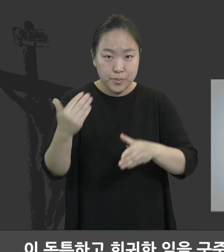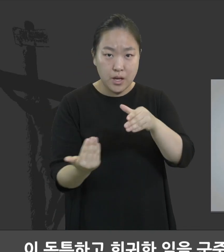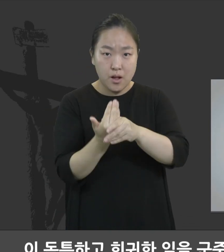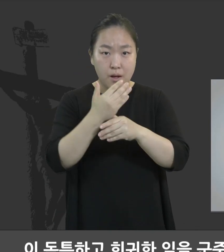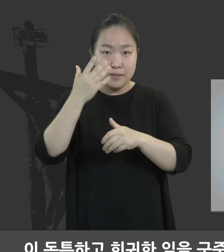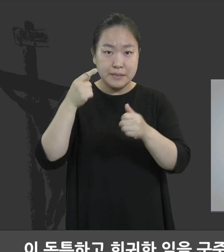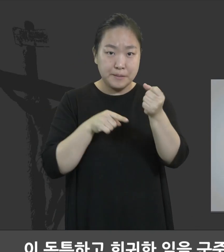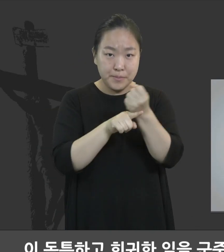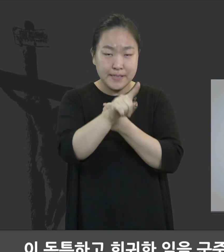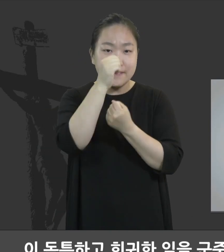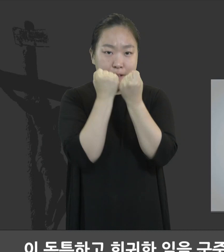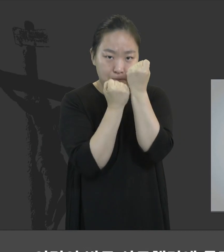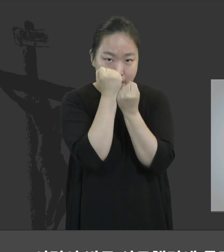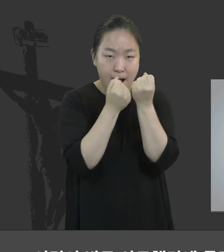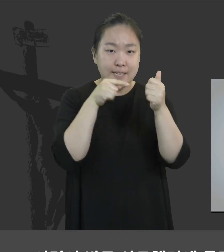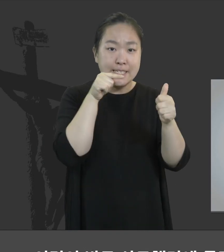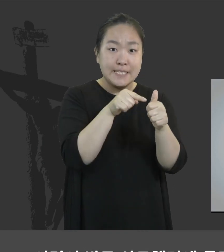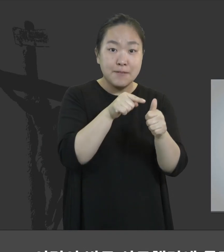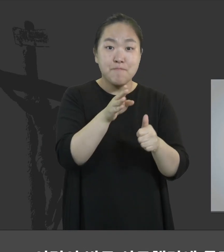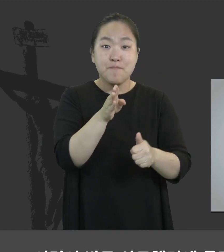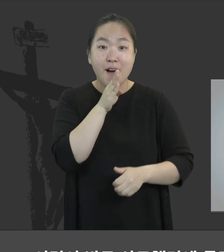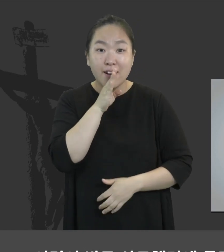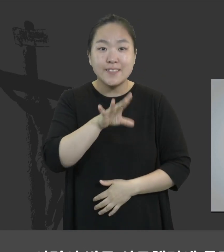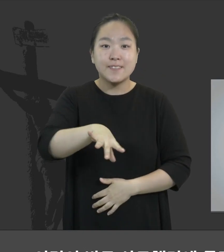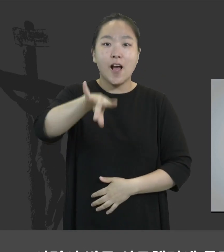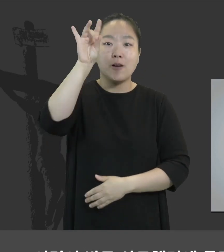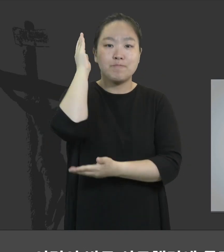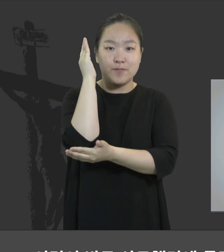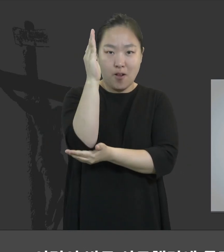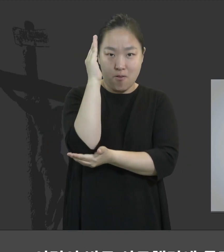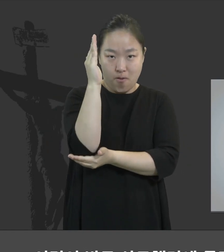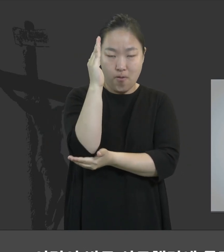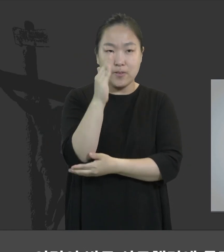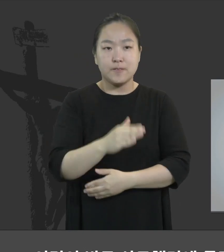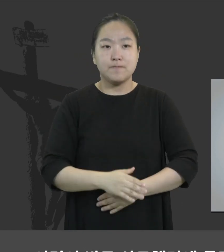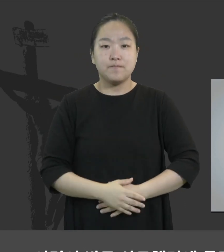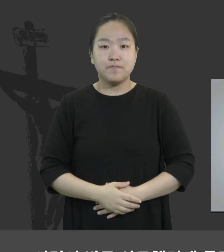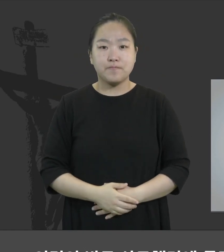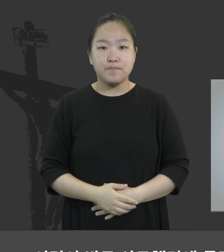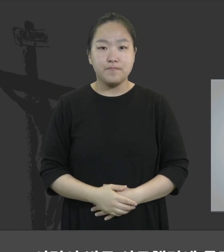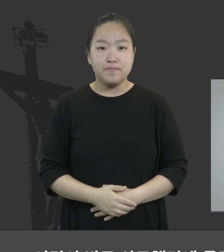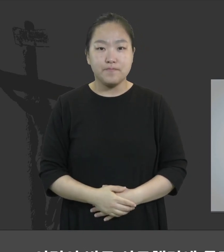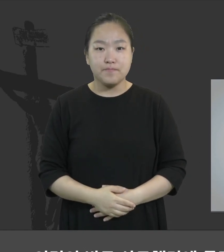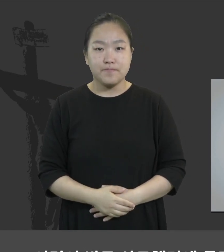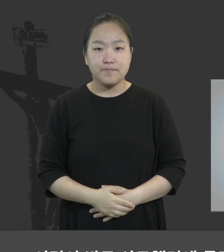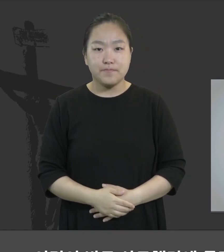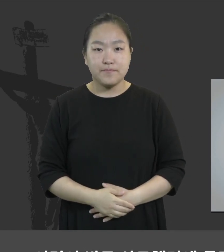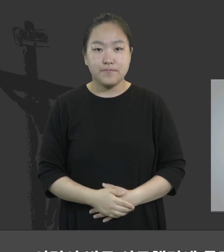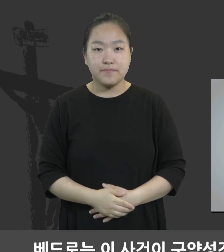의미를 설명합니다. 이것이 바로 사도행전에 등장하는 첫 설교입니다.